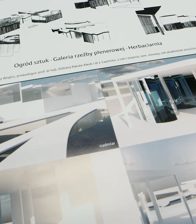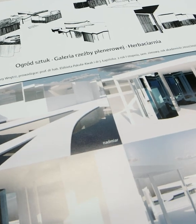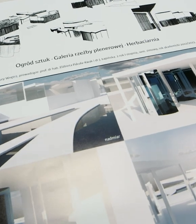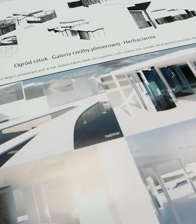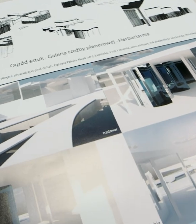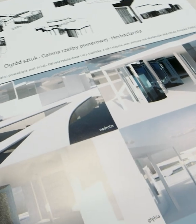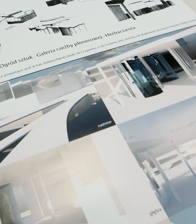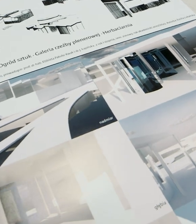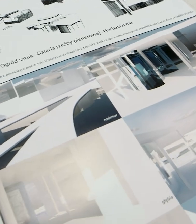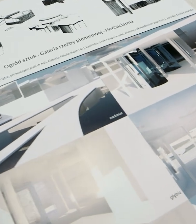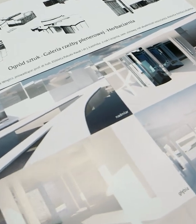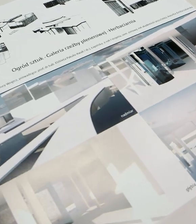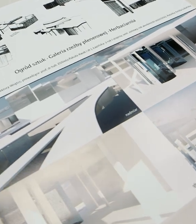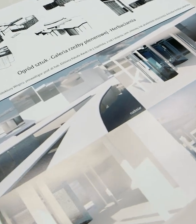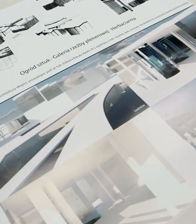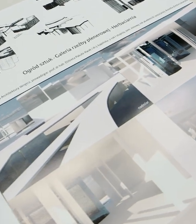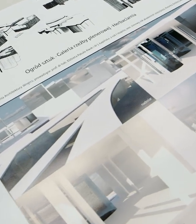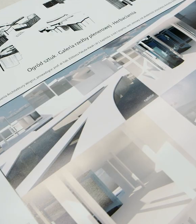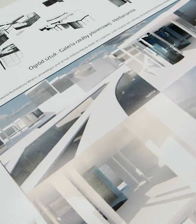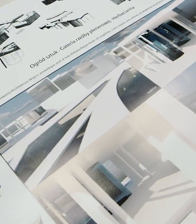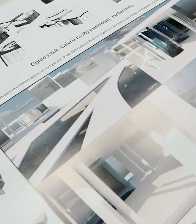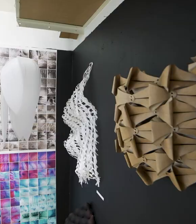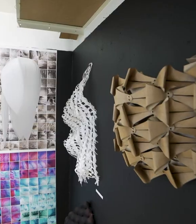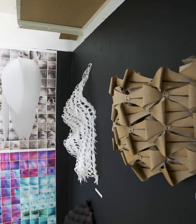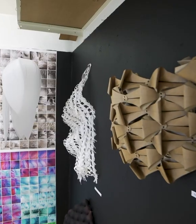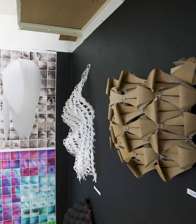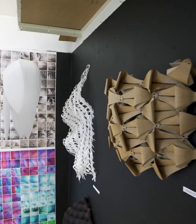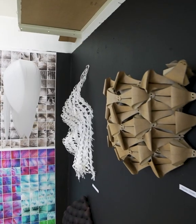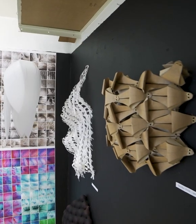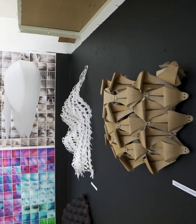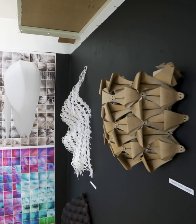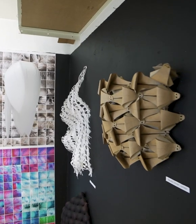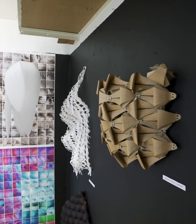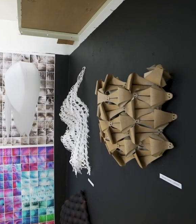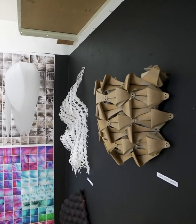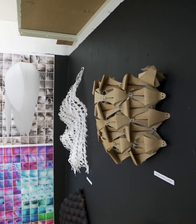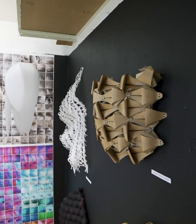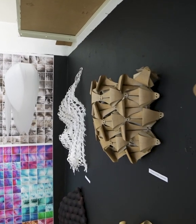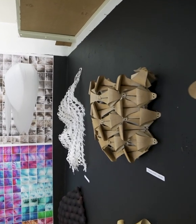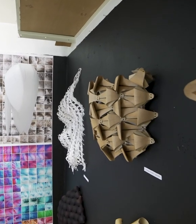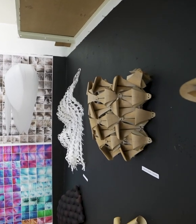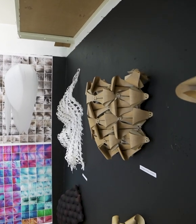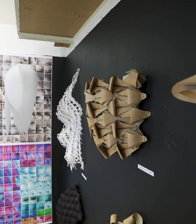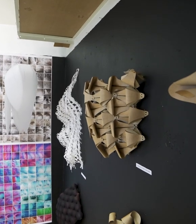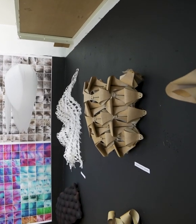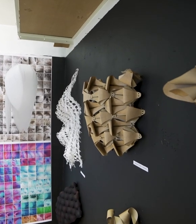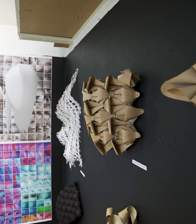aby rozbudzać kreatywność i wrażliwość naszych studentów oraz przekazywać im niezbędną wiedzę do odpowiedzialnego i fachowego